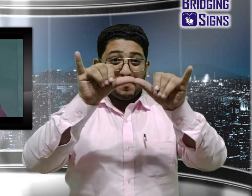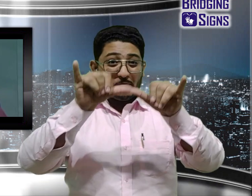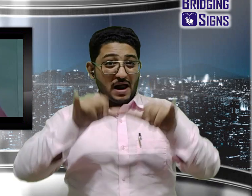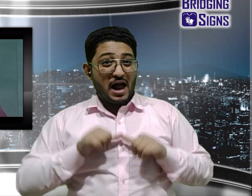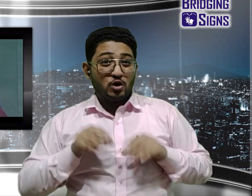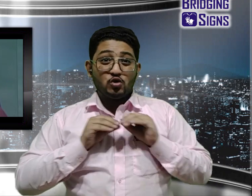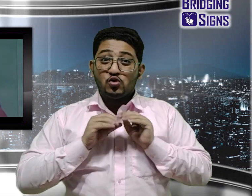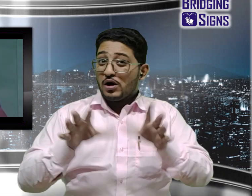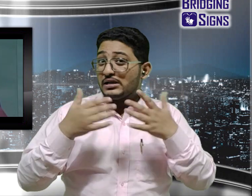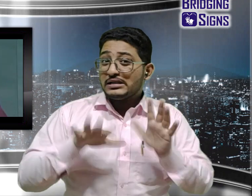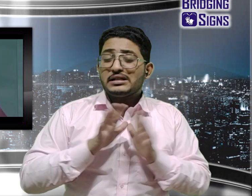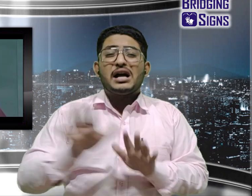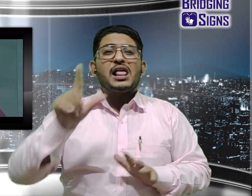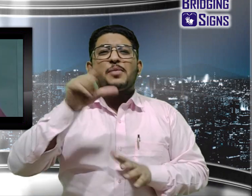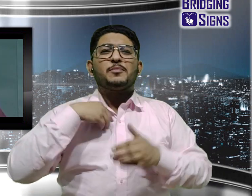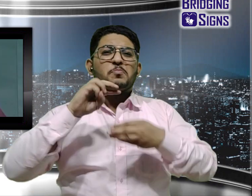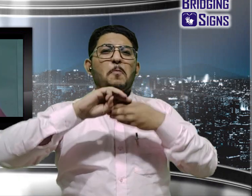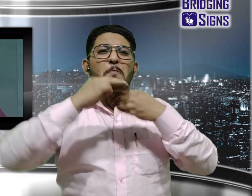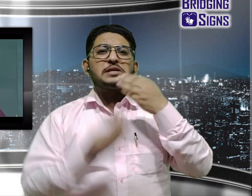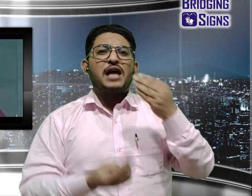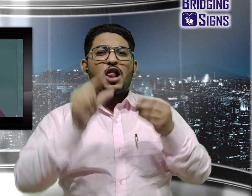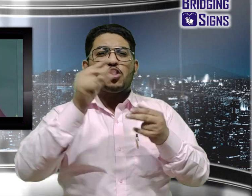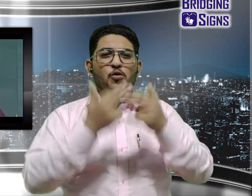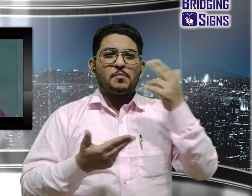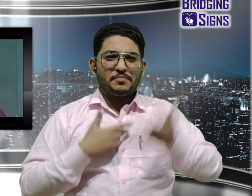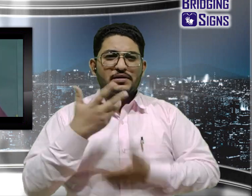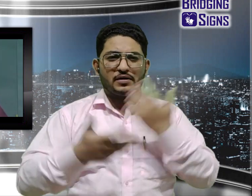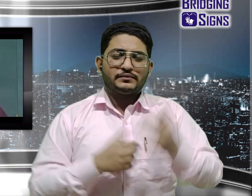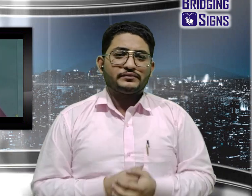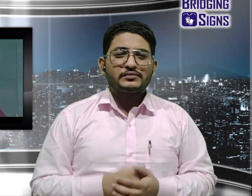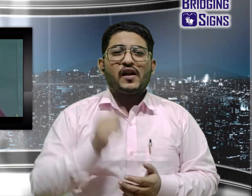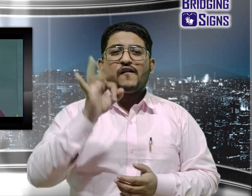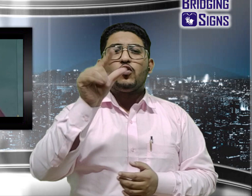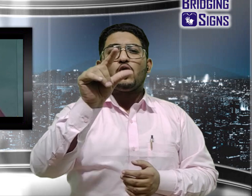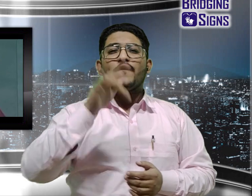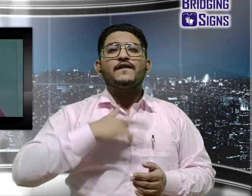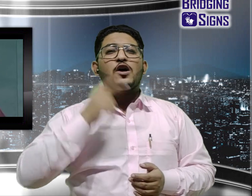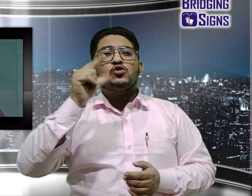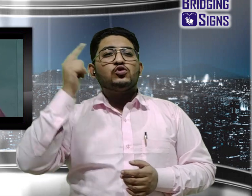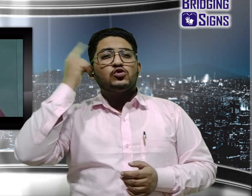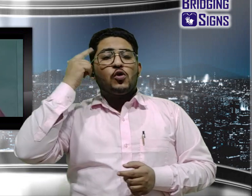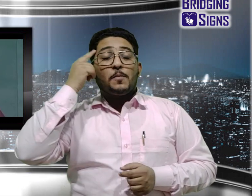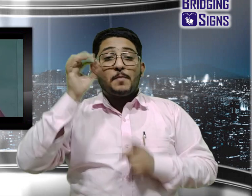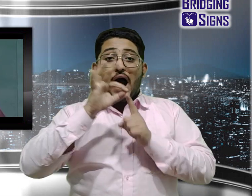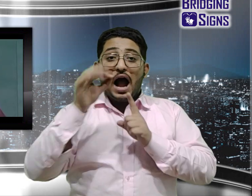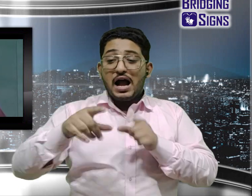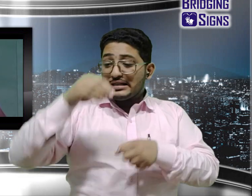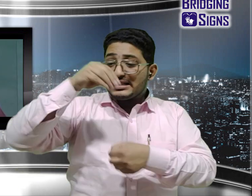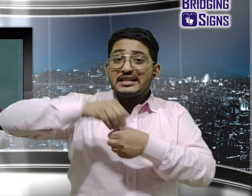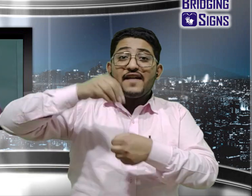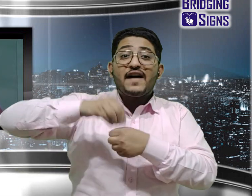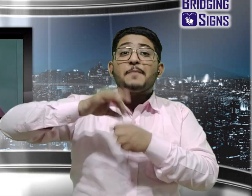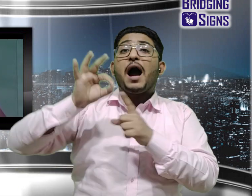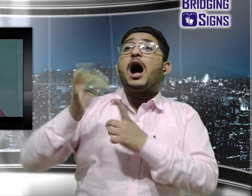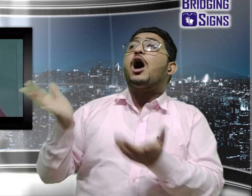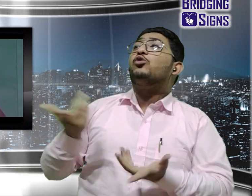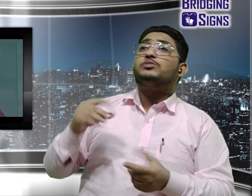हम डिजिटाइज कर सकें। ये मैं एक एग्जांपल आपको खाली दे रही हूँ, आप इमेजिन करें कि इसकी सेविंग क्या है पाकिस्तानी गवर्नमेंट